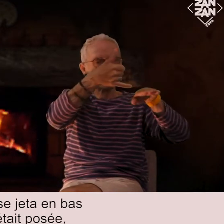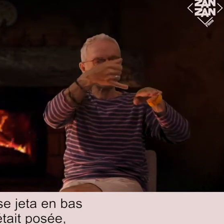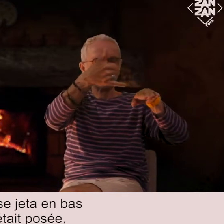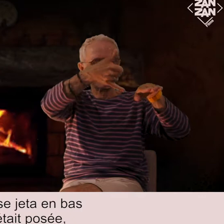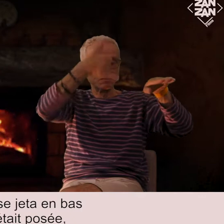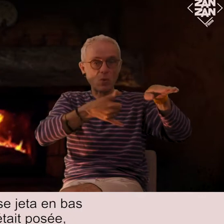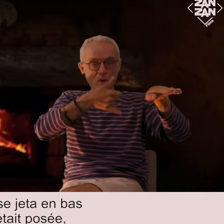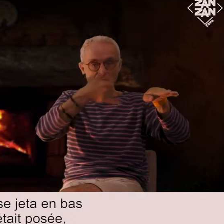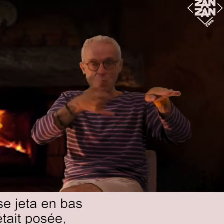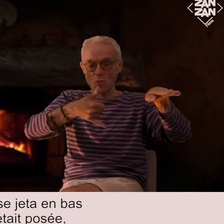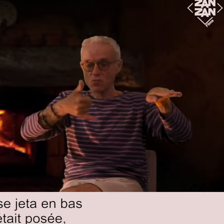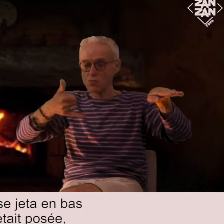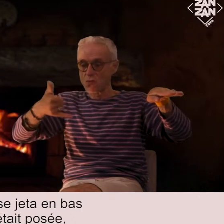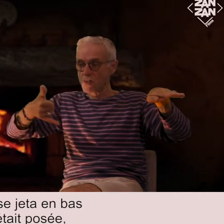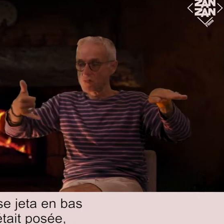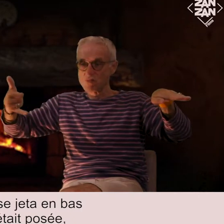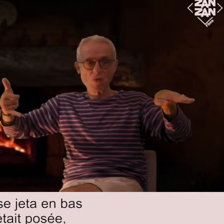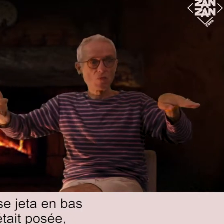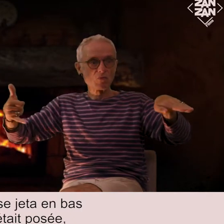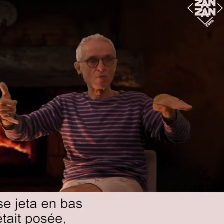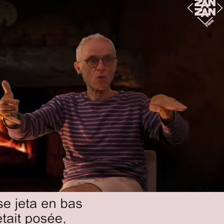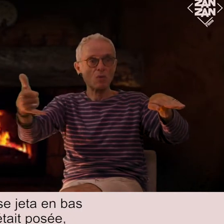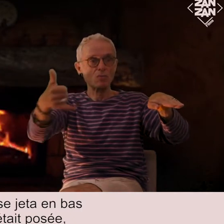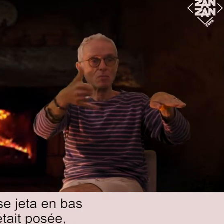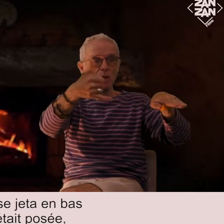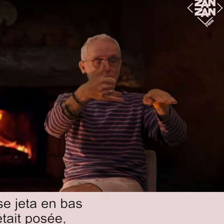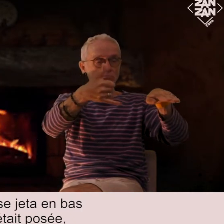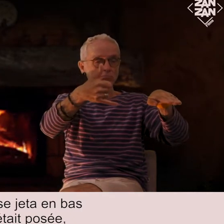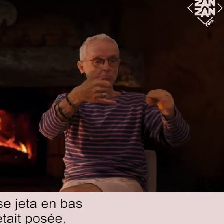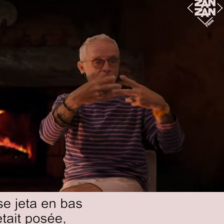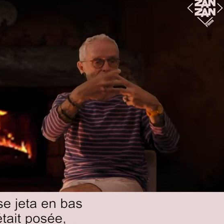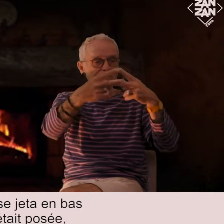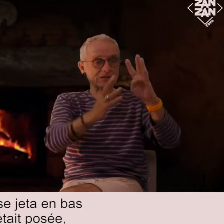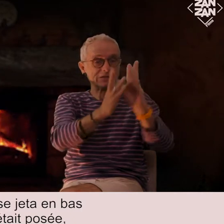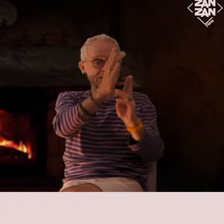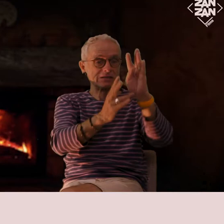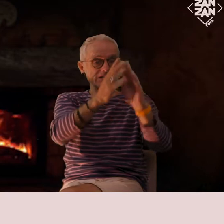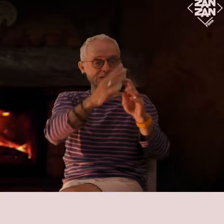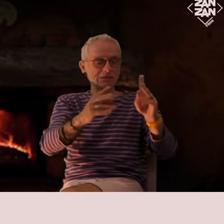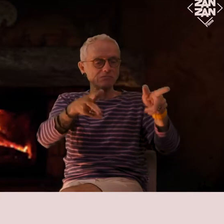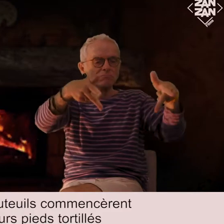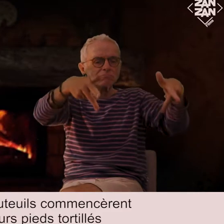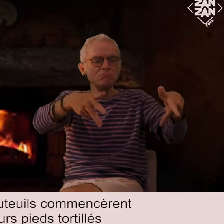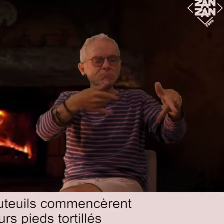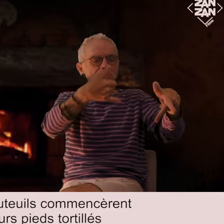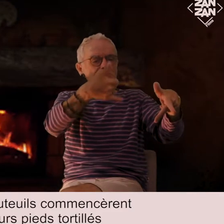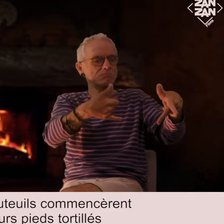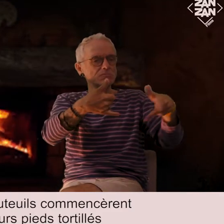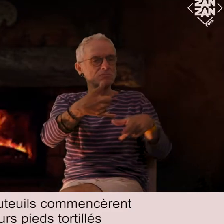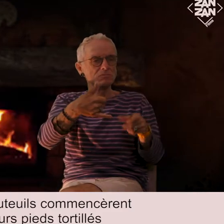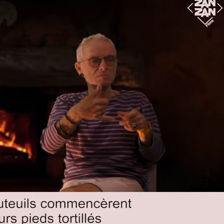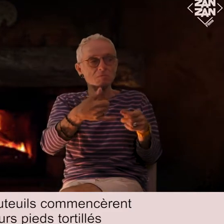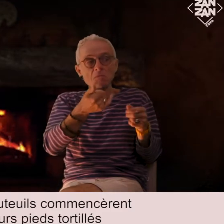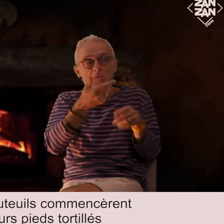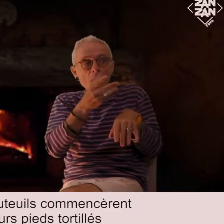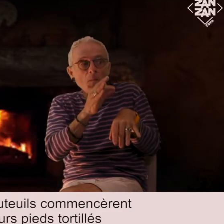dirigea, clopin clopant, vers le foyer où elle se plaça entre les tisons. Quelques instants après,